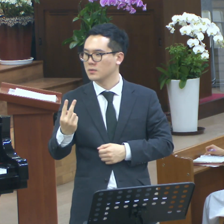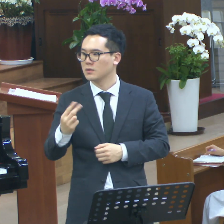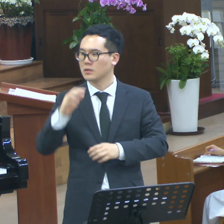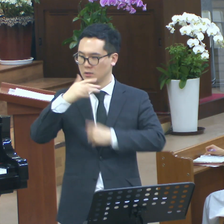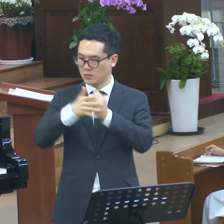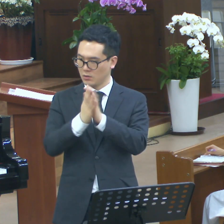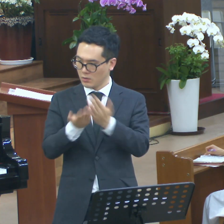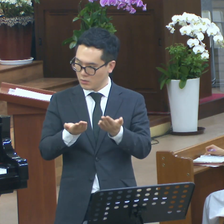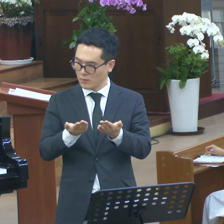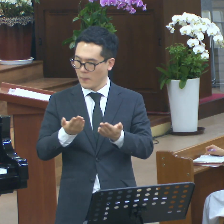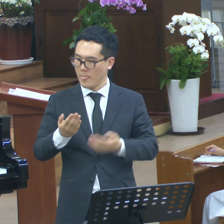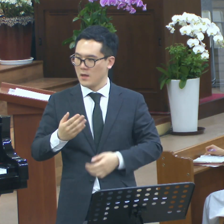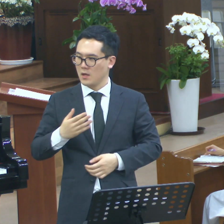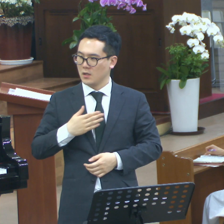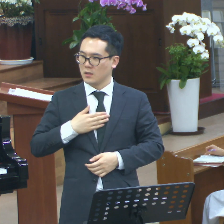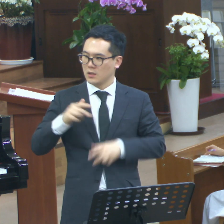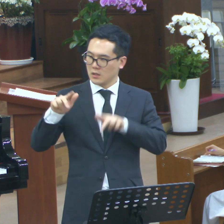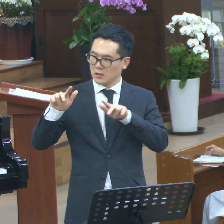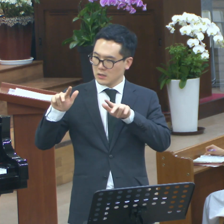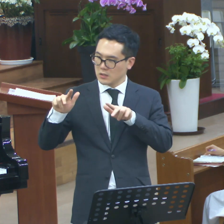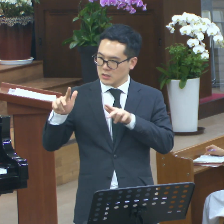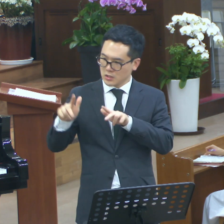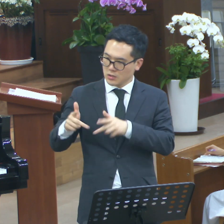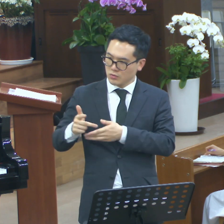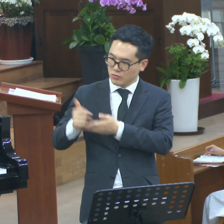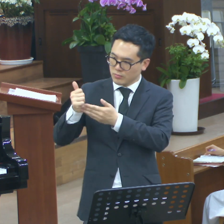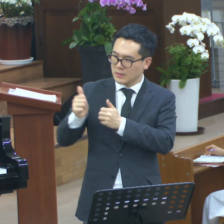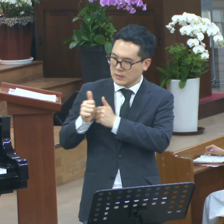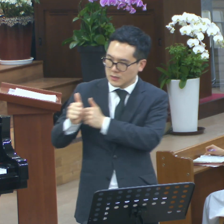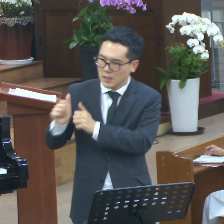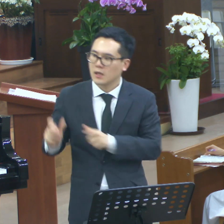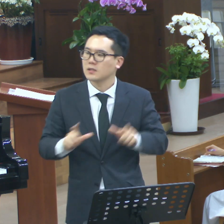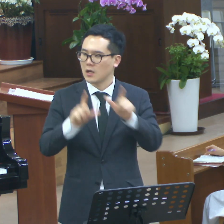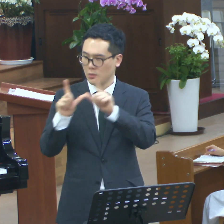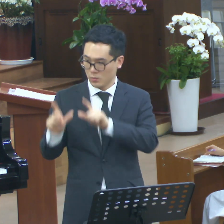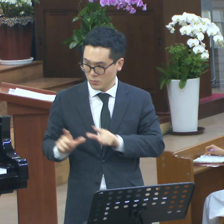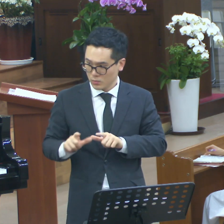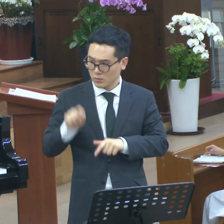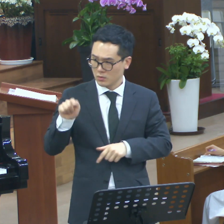삶의 관행이 되어 왔습니다. 이렇게 기록이 되어 있어요.